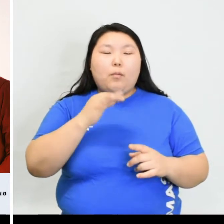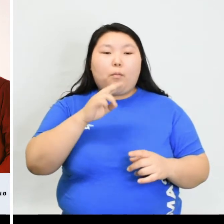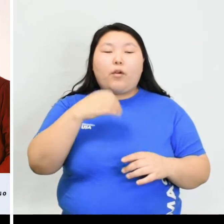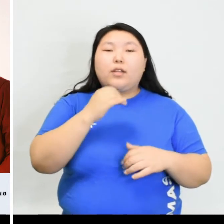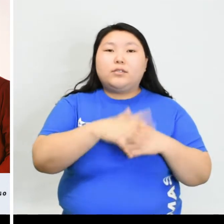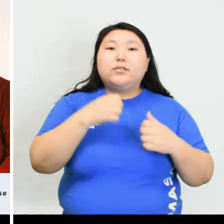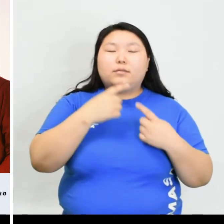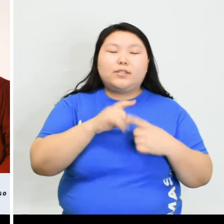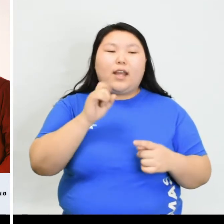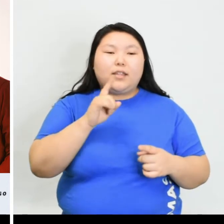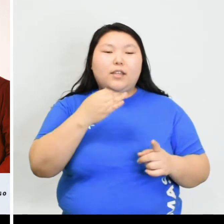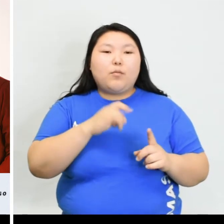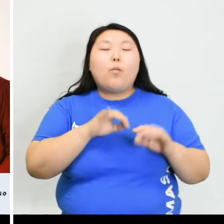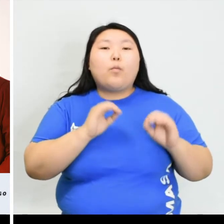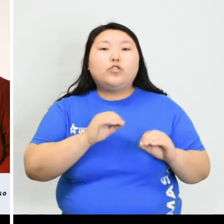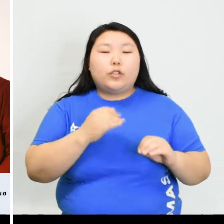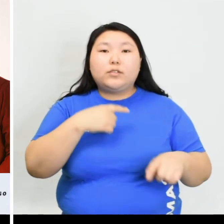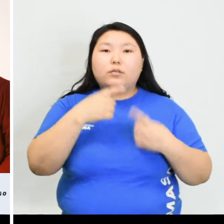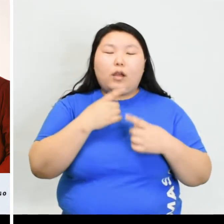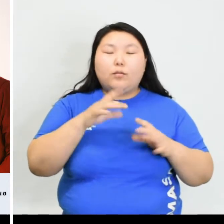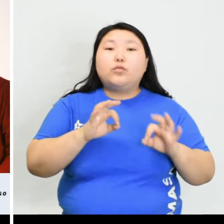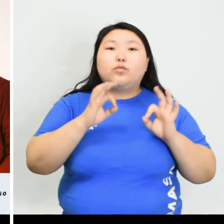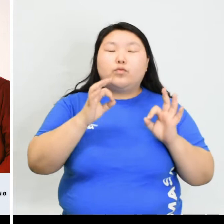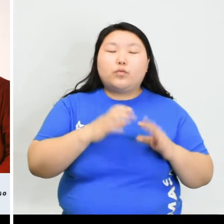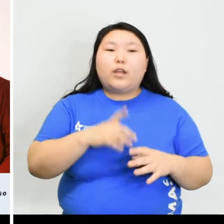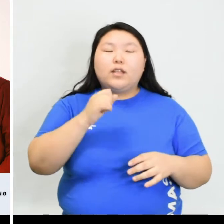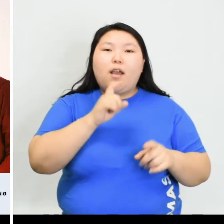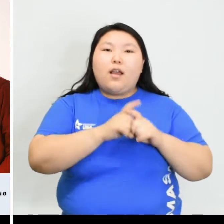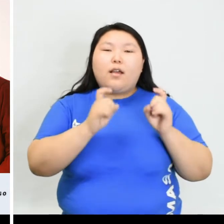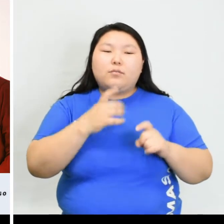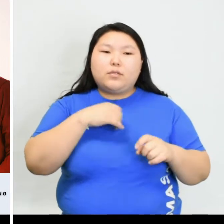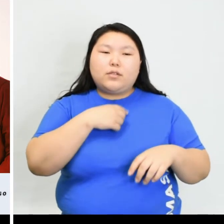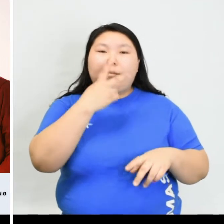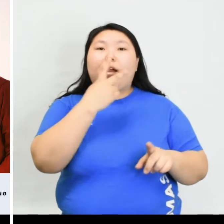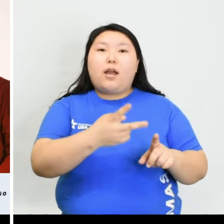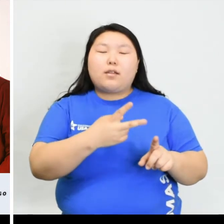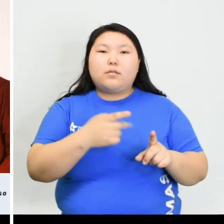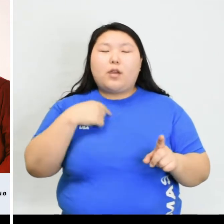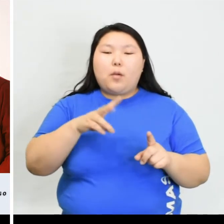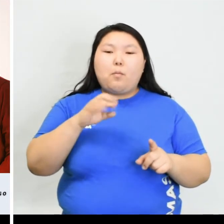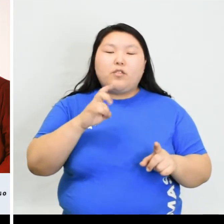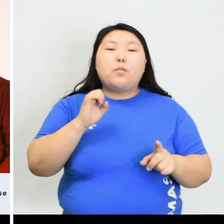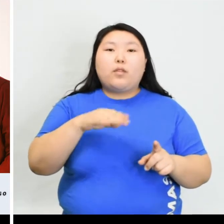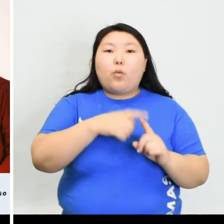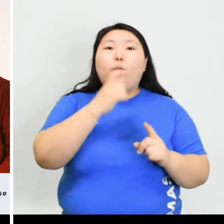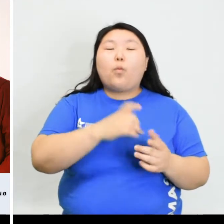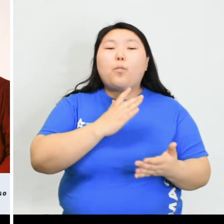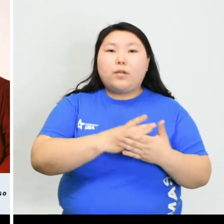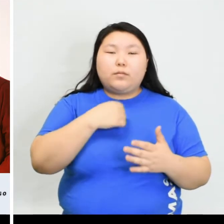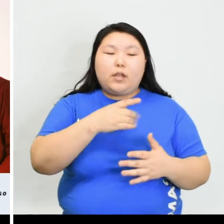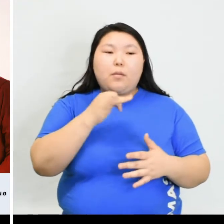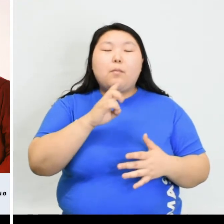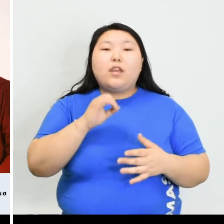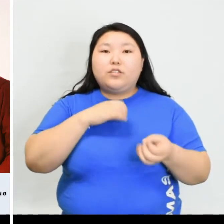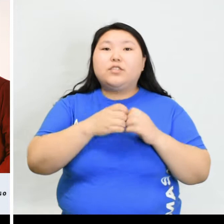Chicago-гийн профессортой ярьсан чинь харин за нэг юм болсон гэсэн чинь харин зүг зүг за чи харин тэгээд биднес харин чамайг хараа яг энэ менежментийн хүн байна.